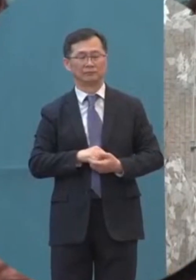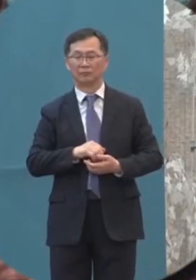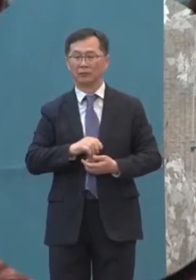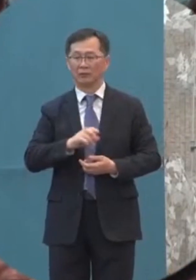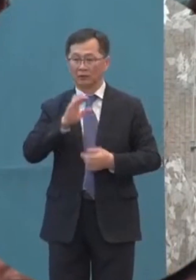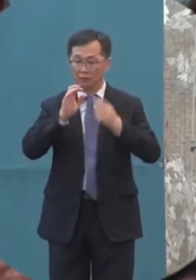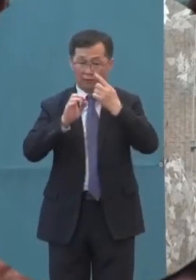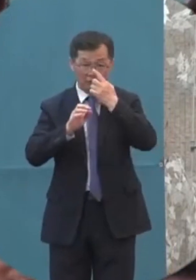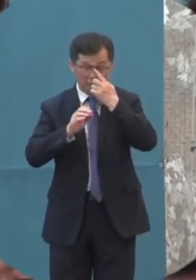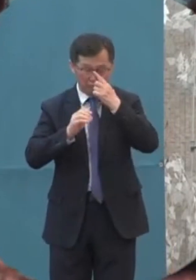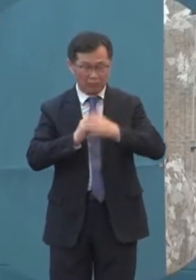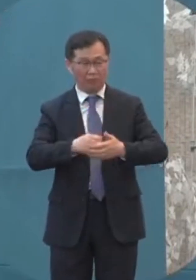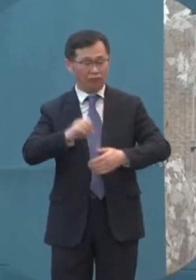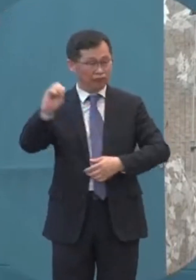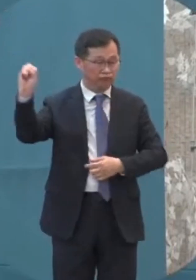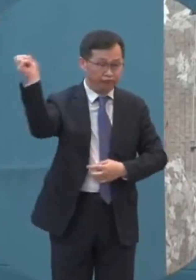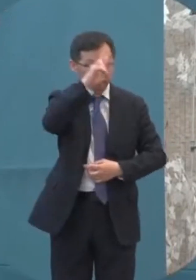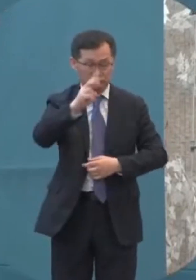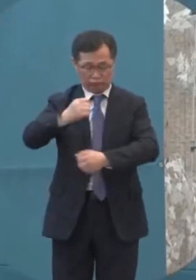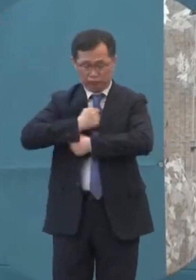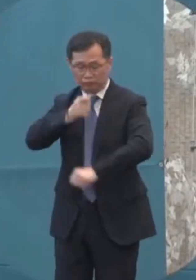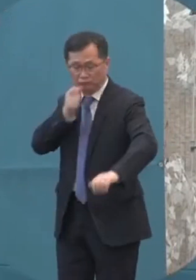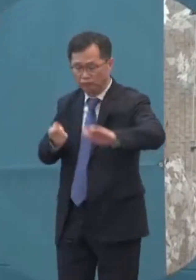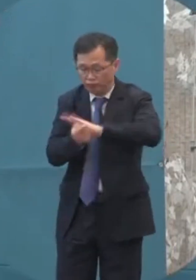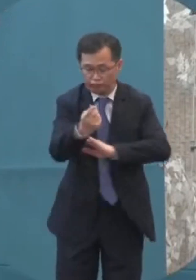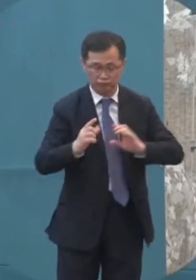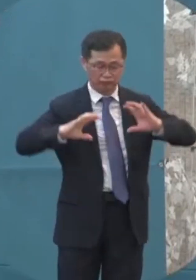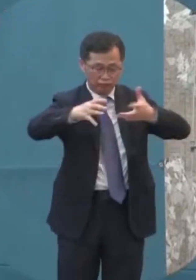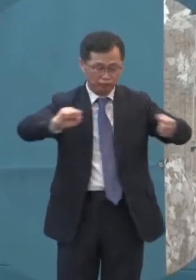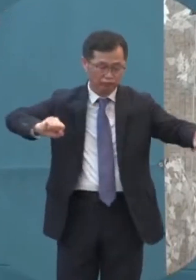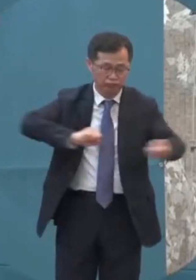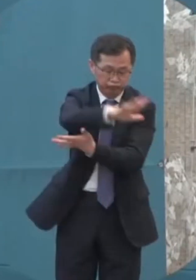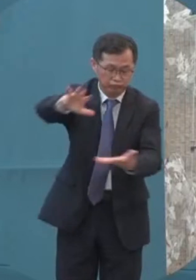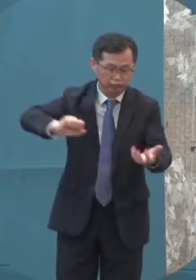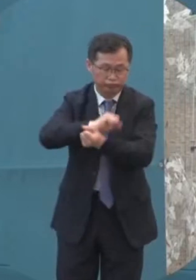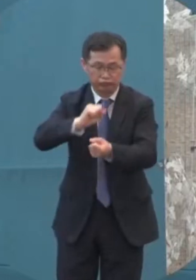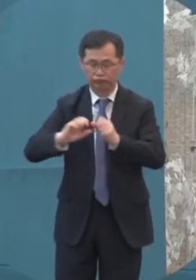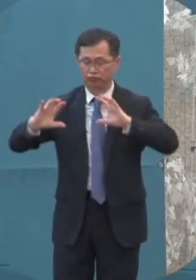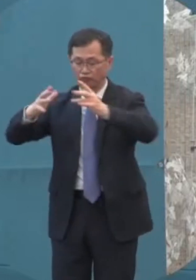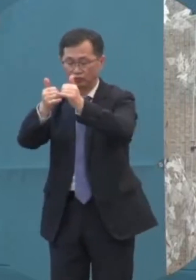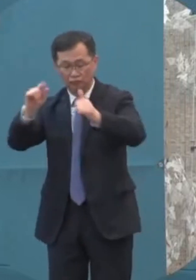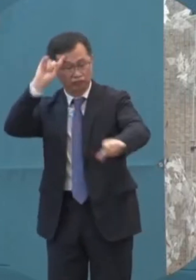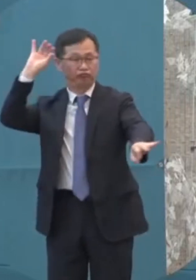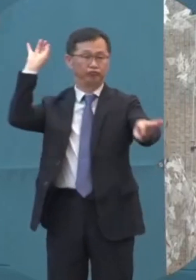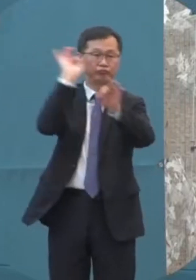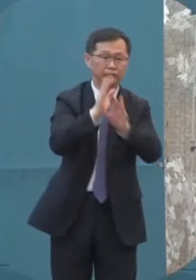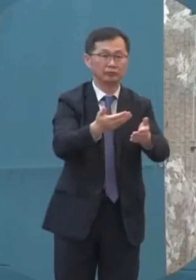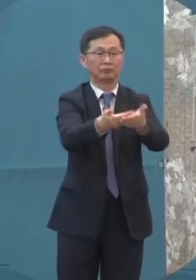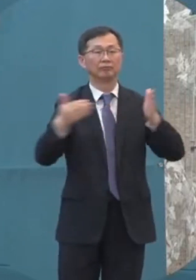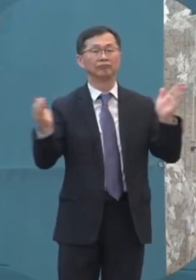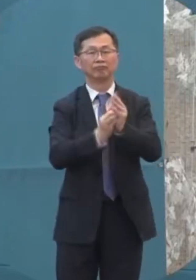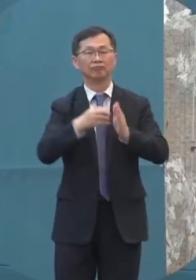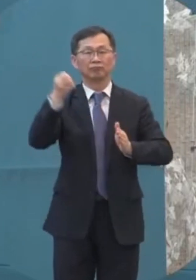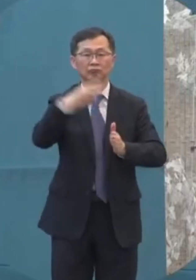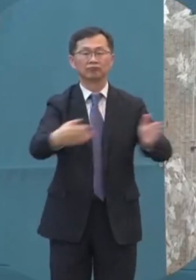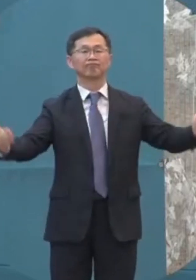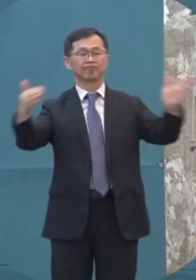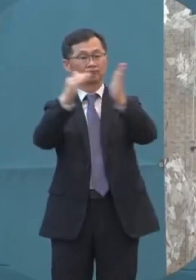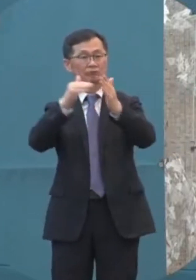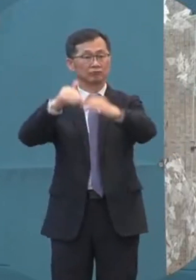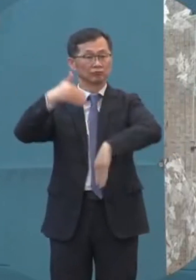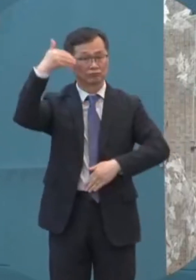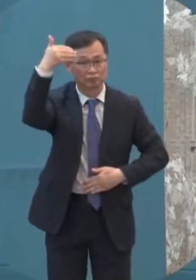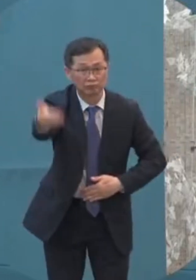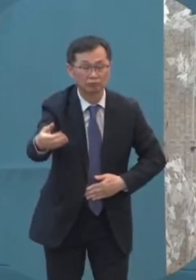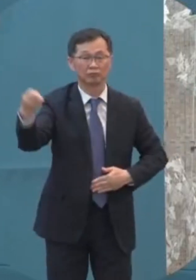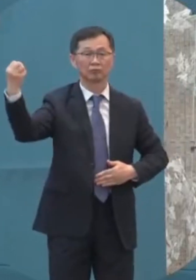느닷없는 비상계엄으로 국가를 혼란에 국민을 충격에 빠뜨리고 그리고 끝내는